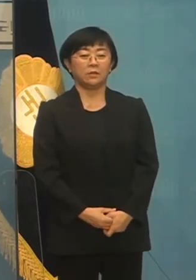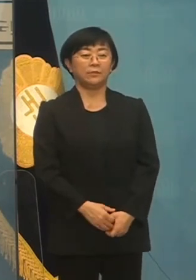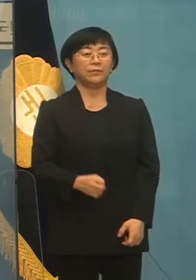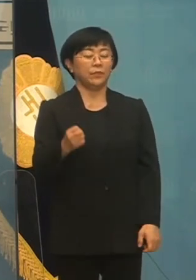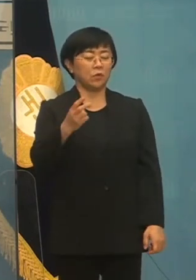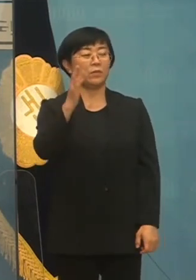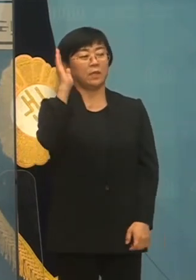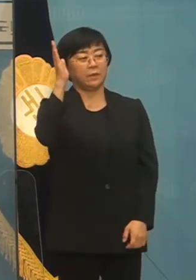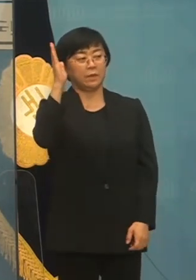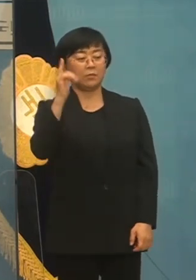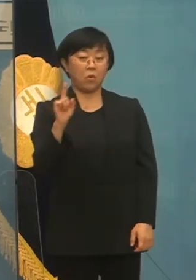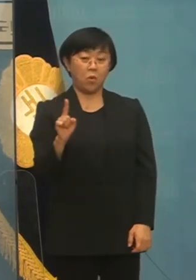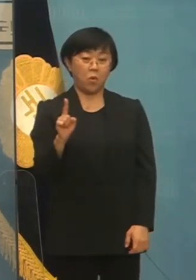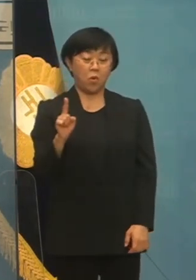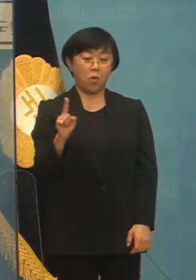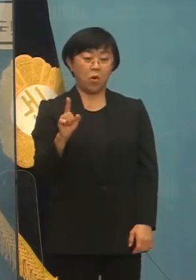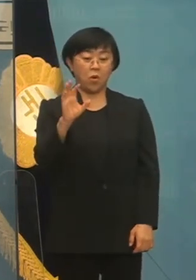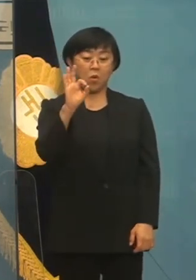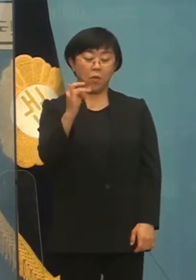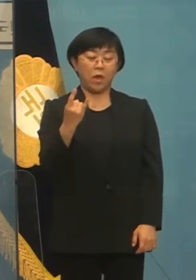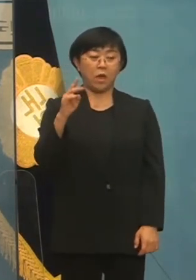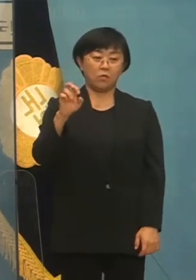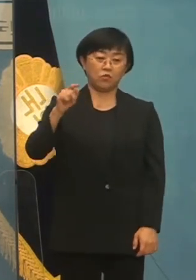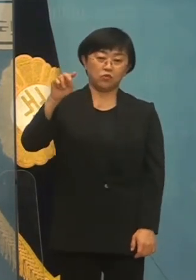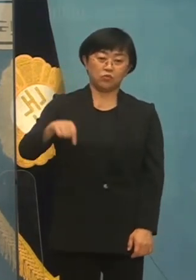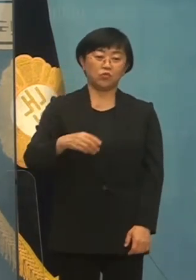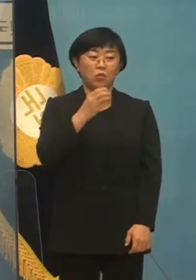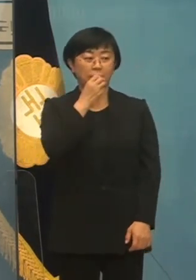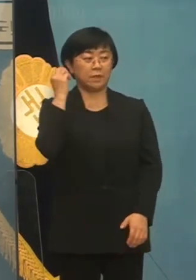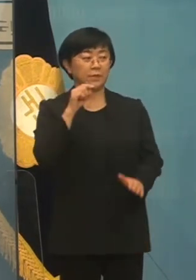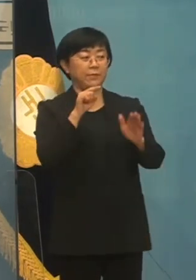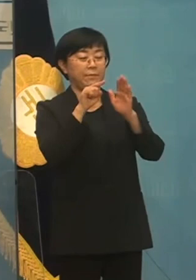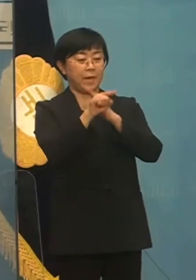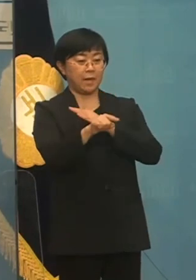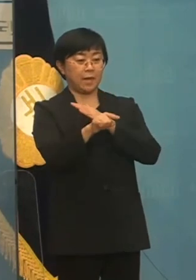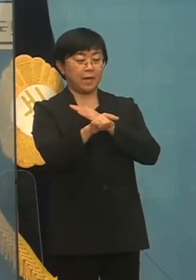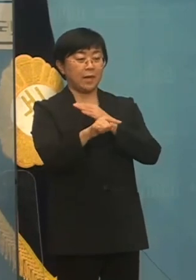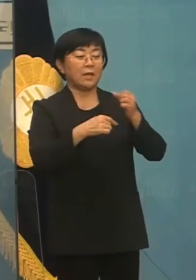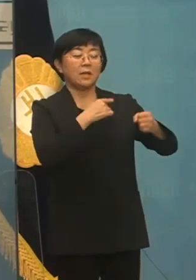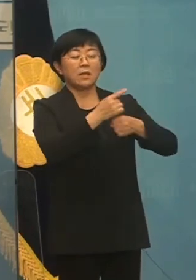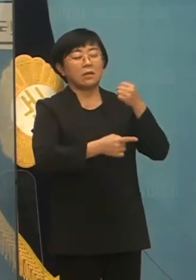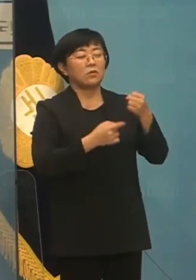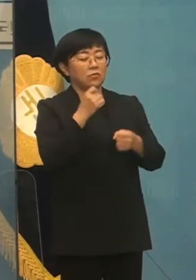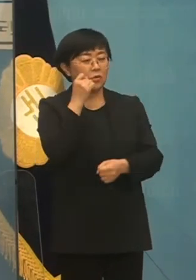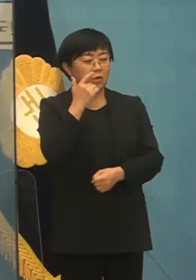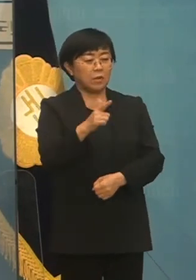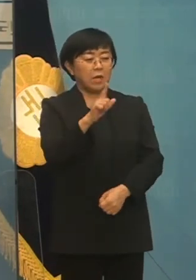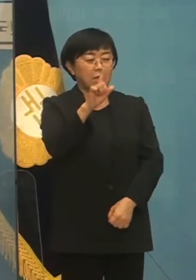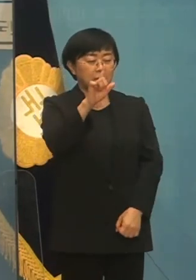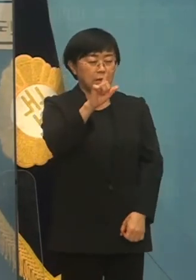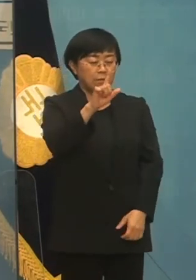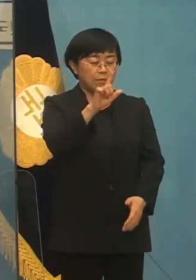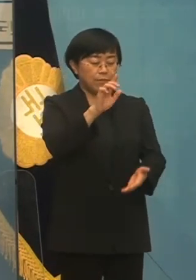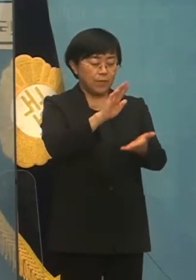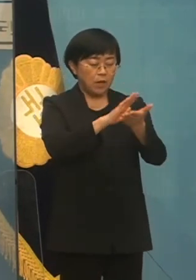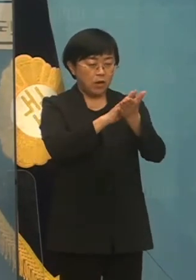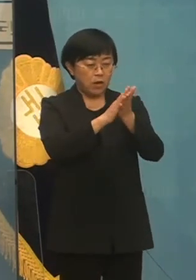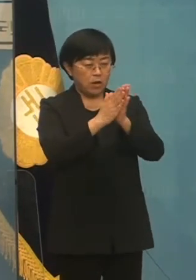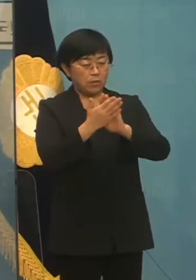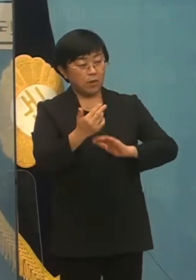또 얘기합니다. 외무부 홈페이지에 들어가 봤습니다. 지난 1년 반 동안 단 하루도 변하지